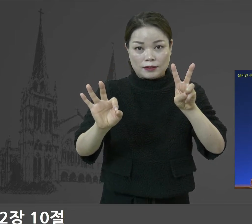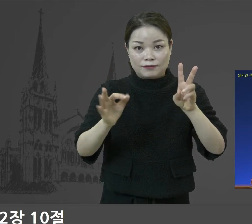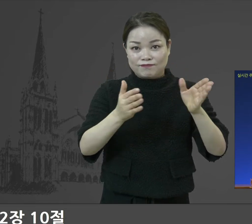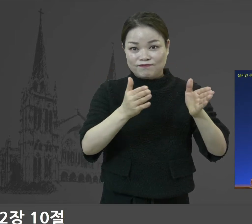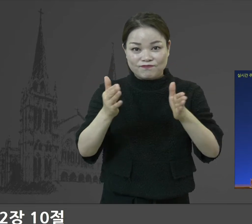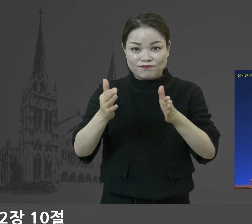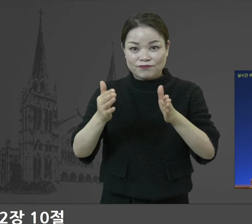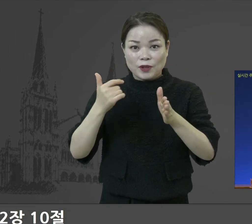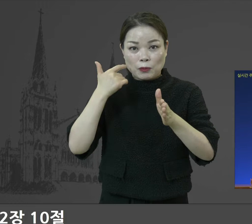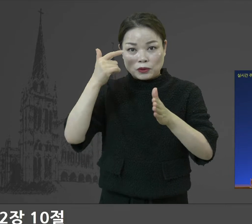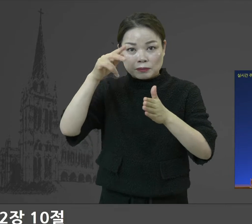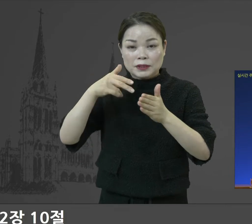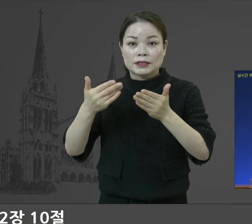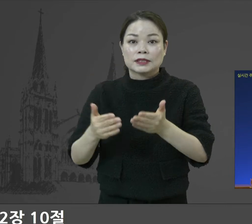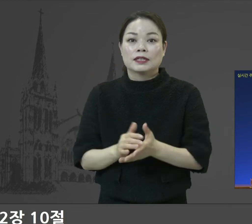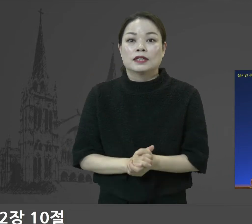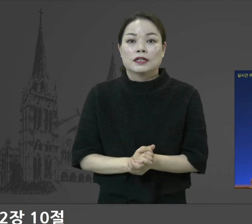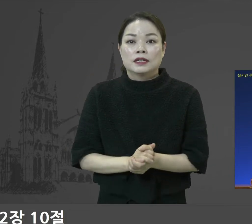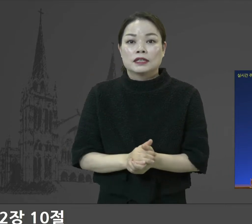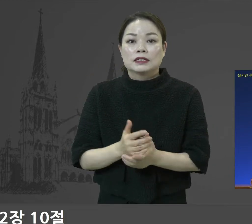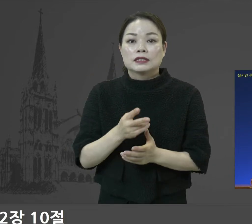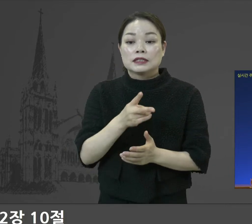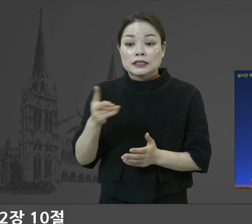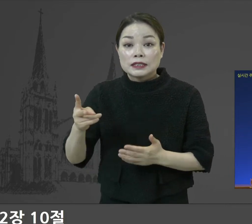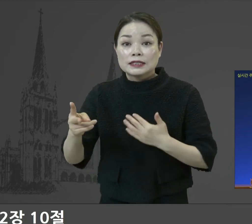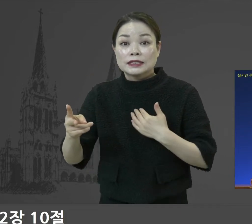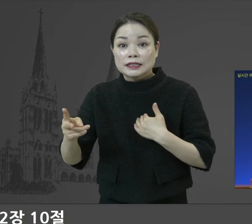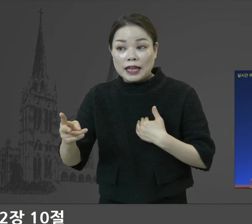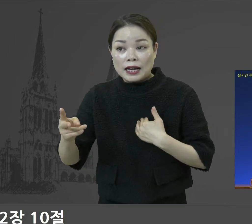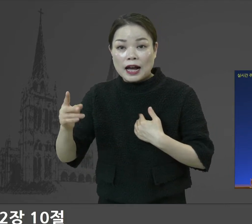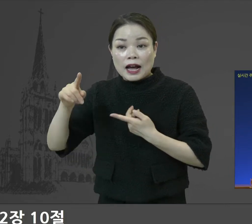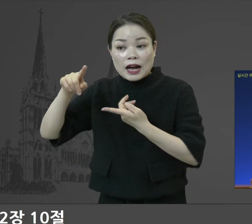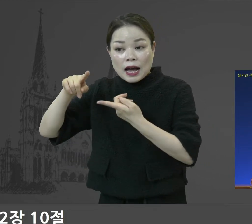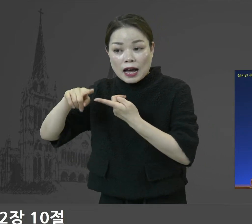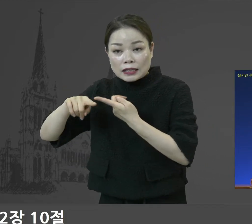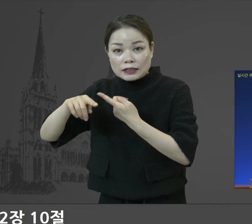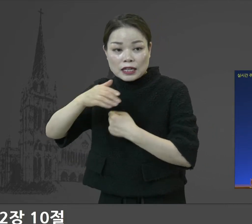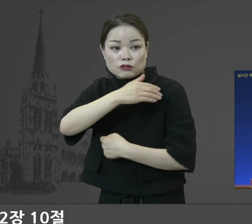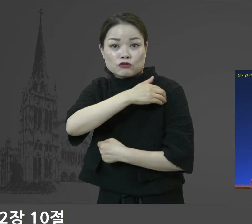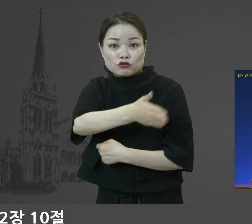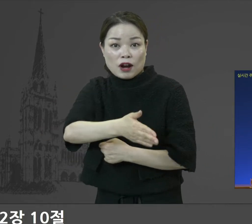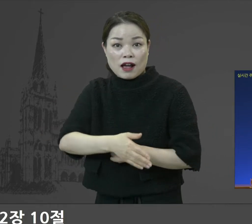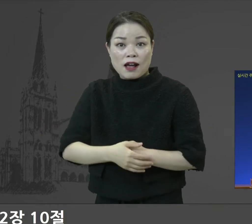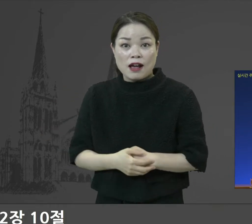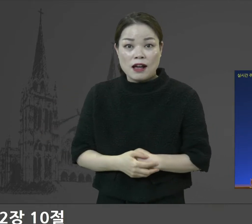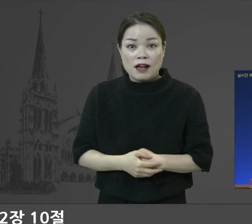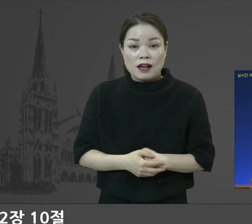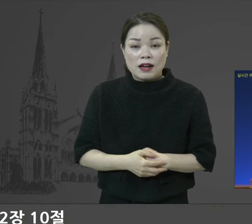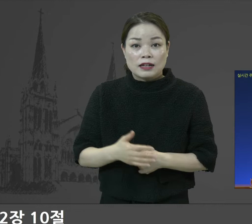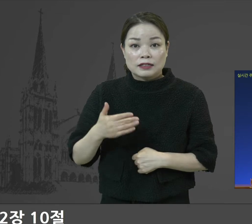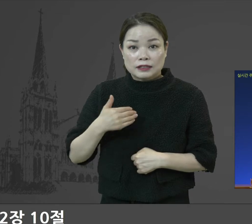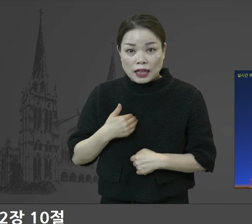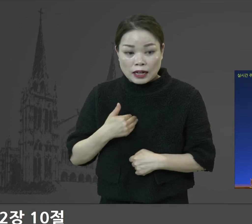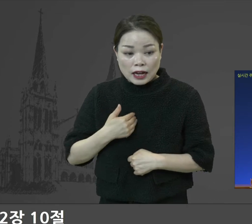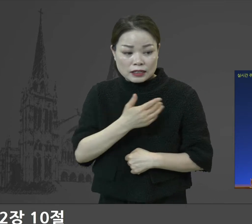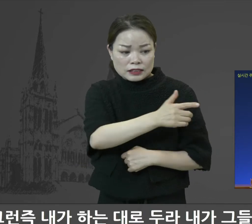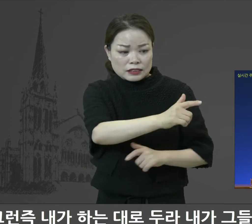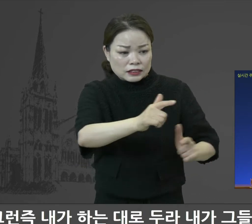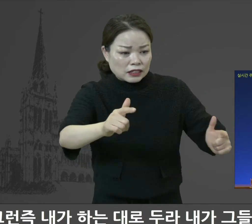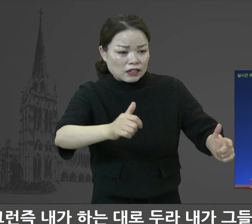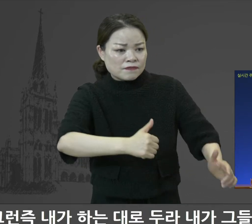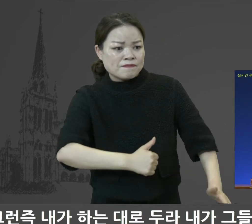준비되셨나요? 제가 읽기 시작합니다. 그런즉 내가 하는 대로 두라. 자, 같이 읽습니다. 내가